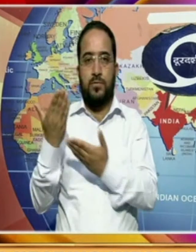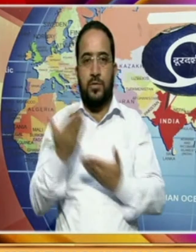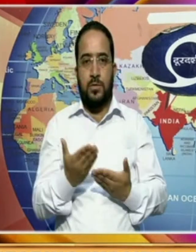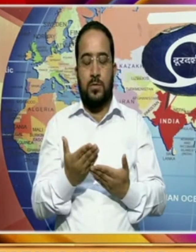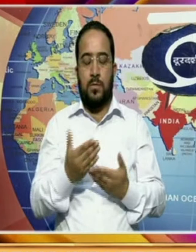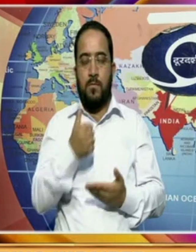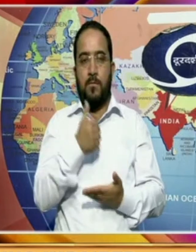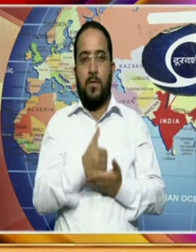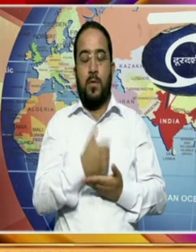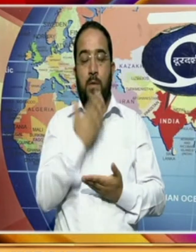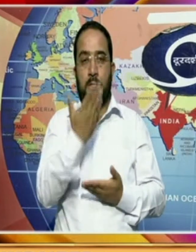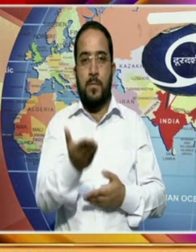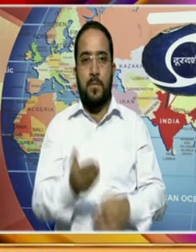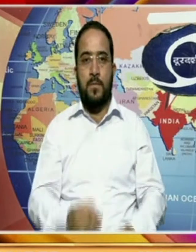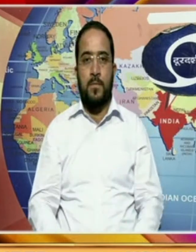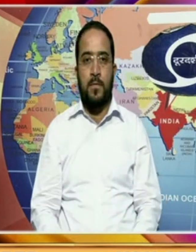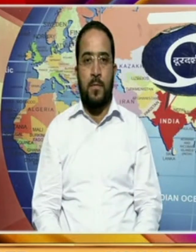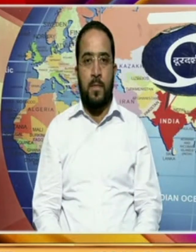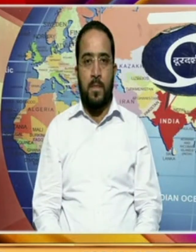रहे।